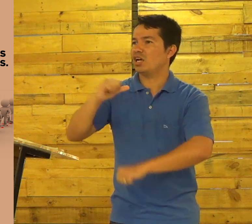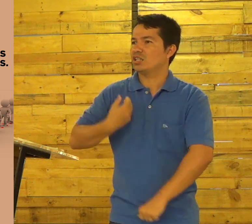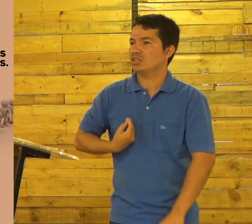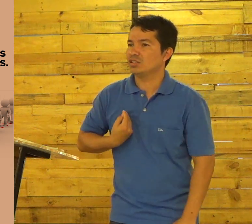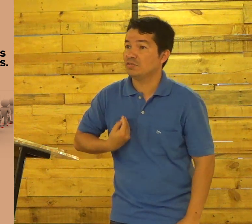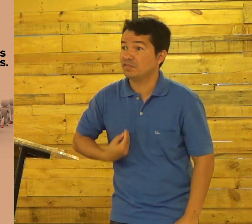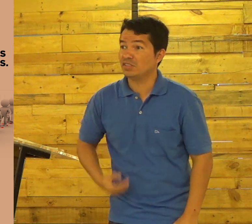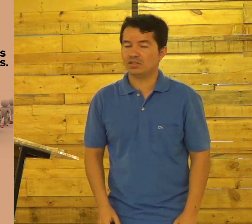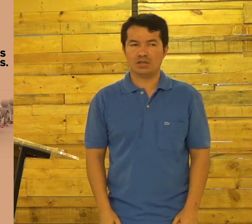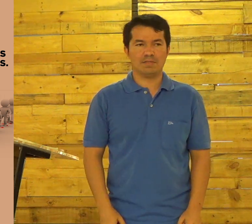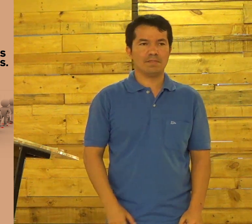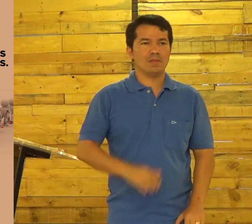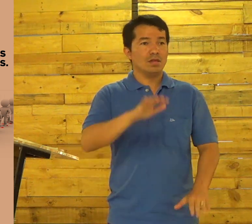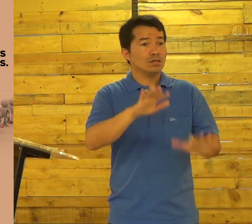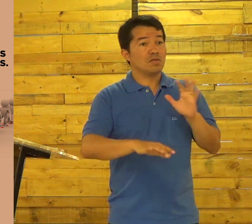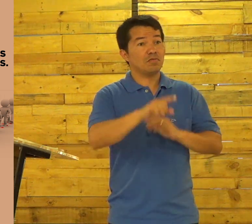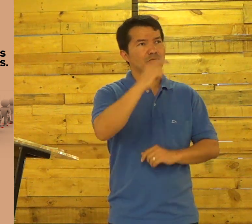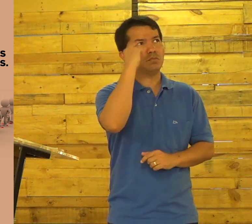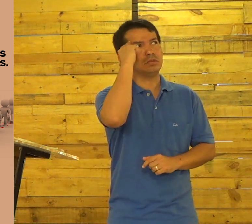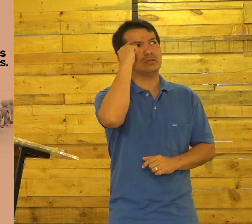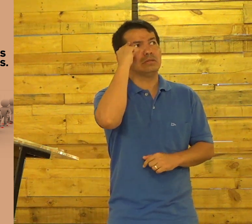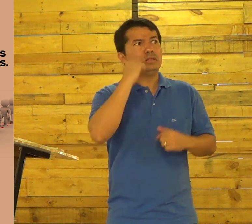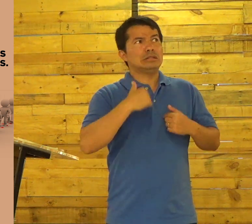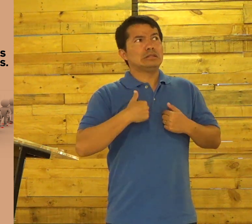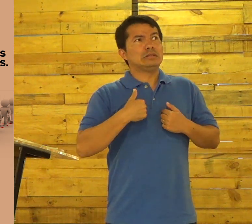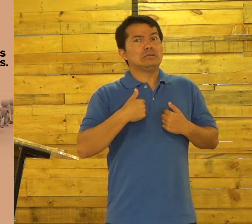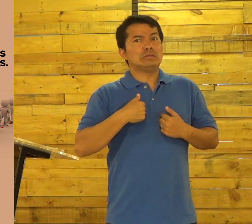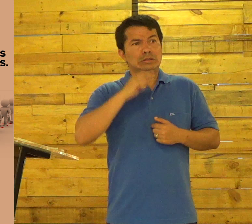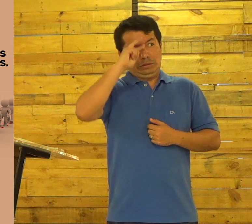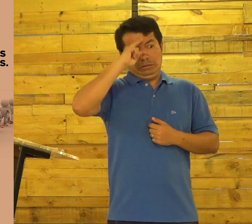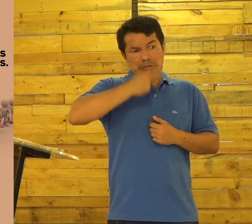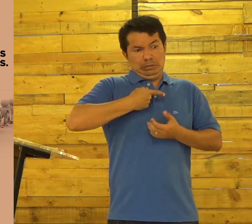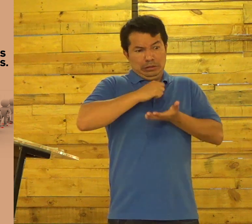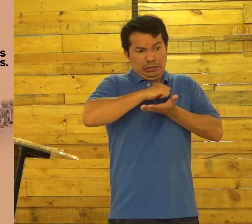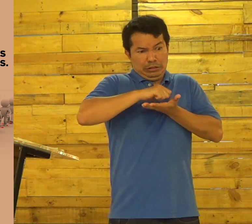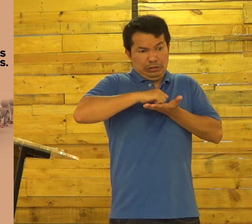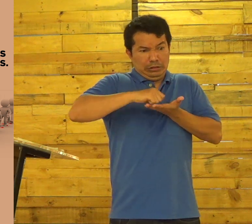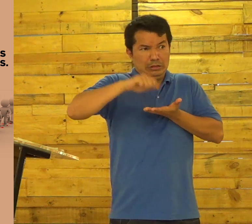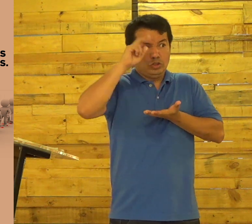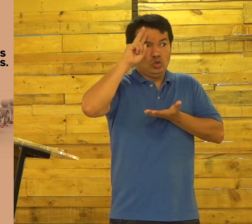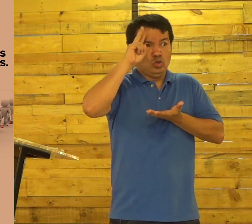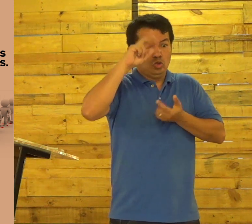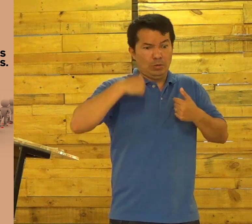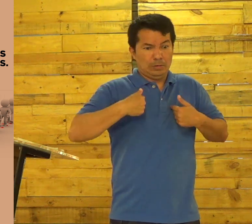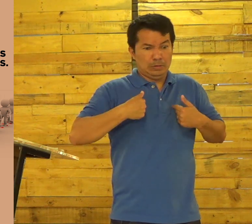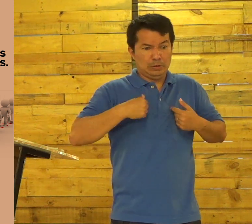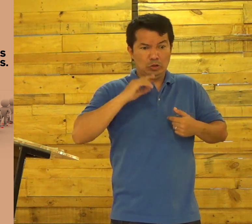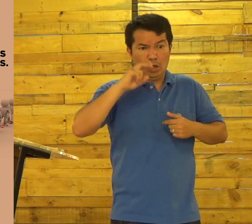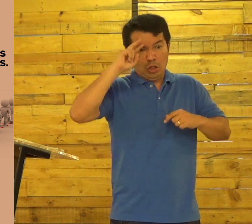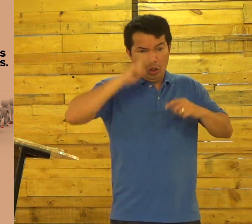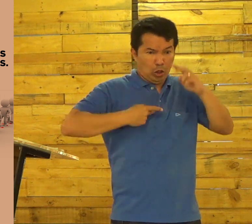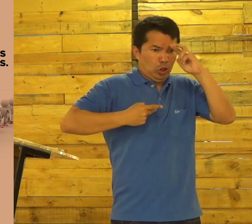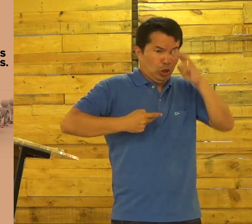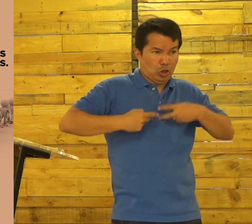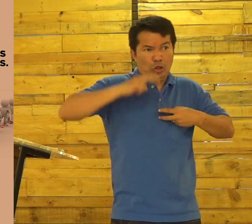mudar A sua vida Se você Está pensando Puxa É mesmo Eu tenho Estilo com a minha História